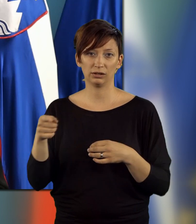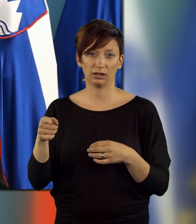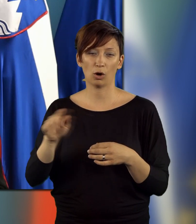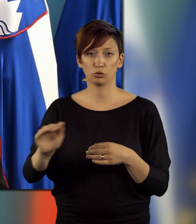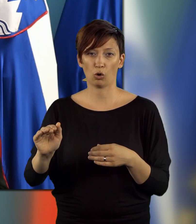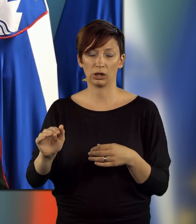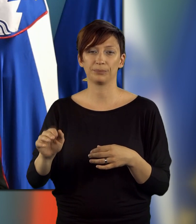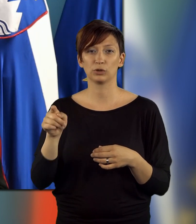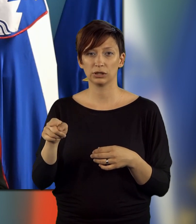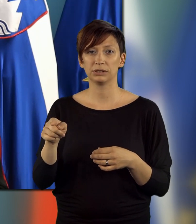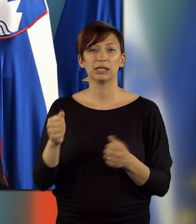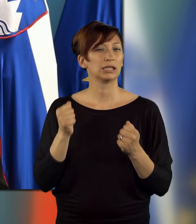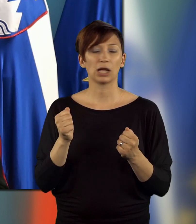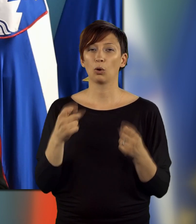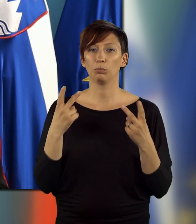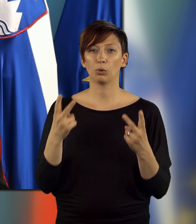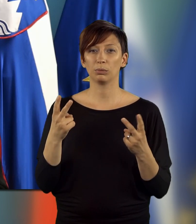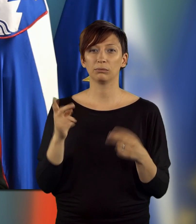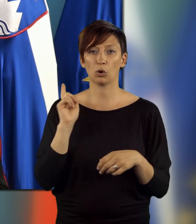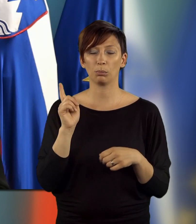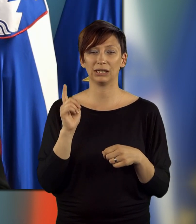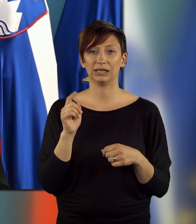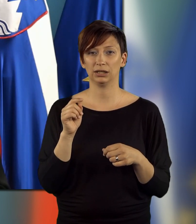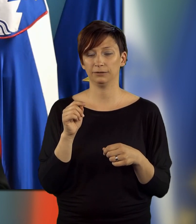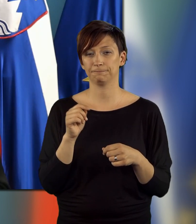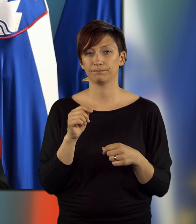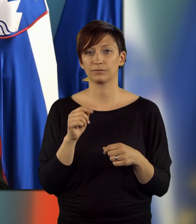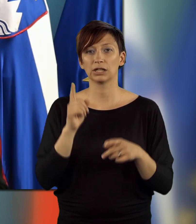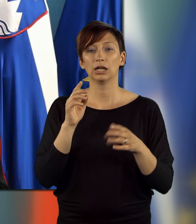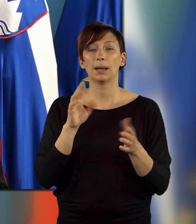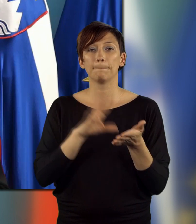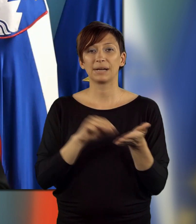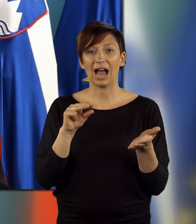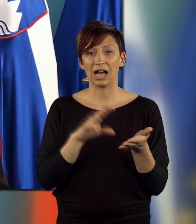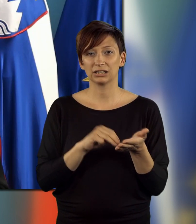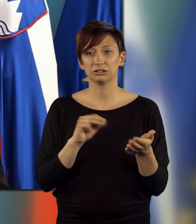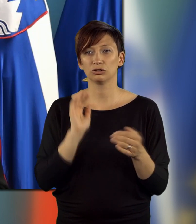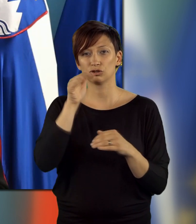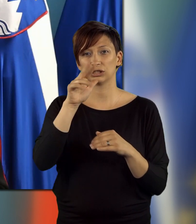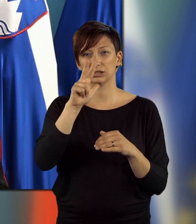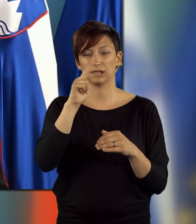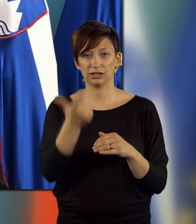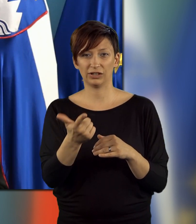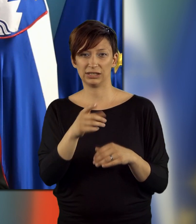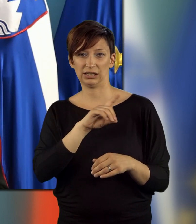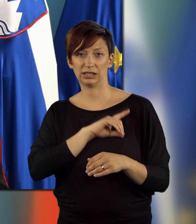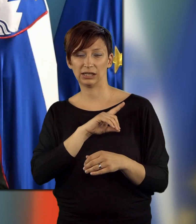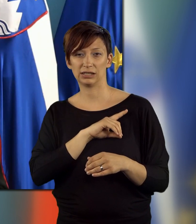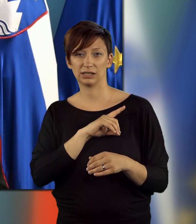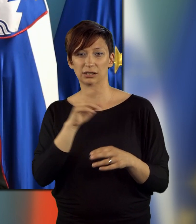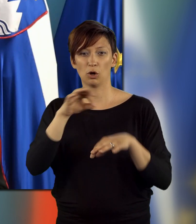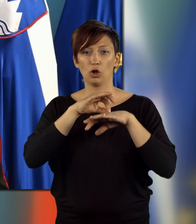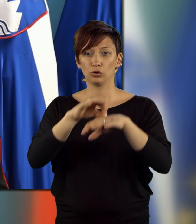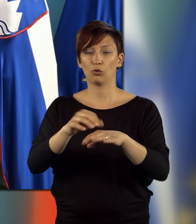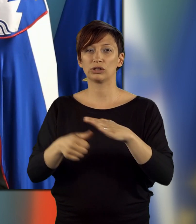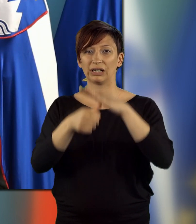zdravljenja. To se mi zdi zelo pomembno omeniti in praktično čez 23. decembra